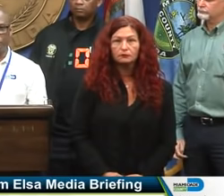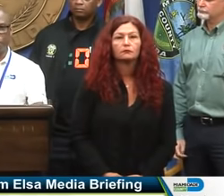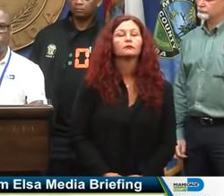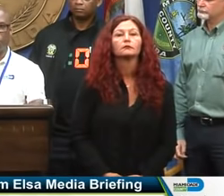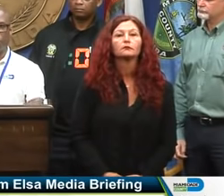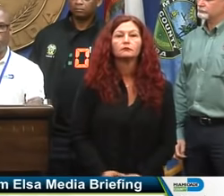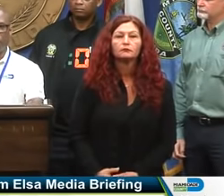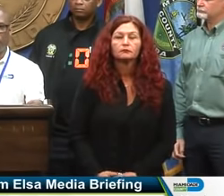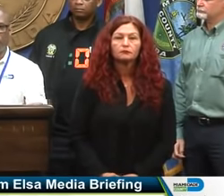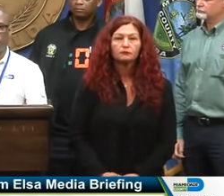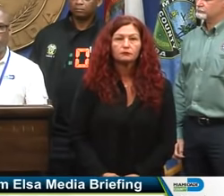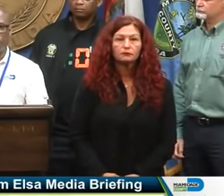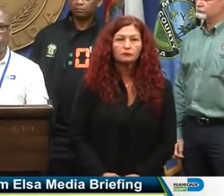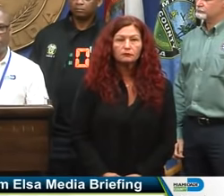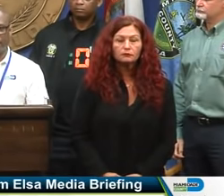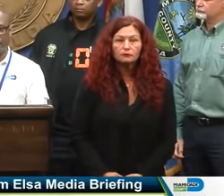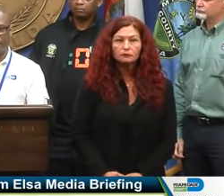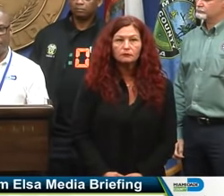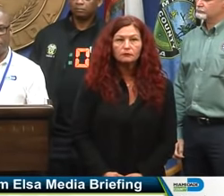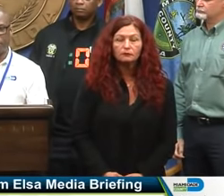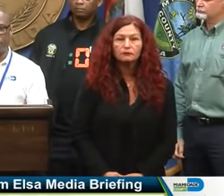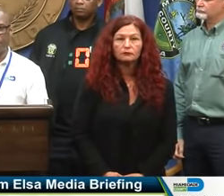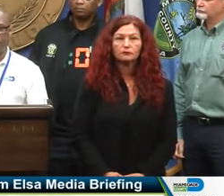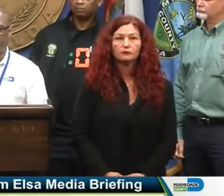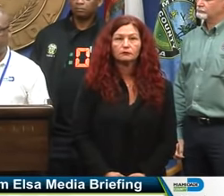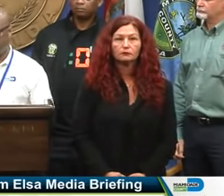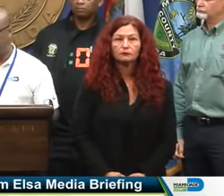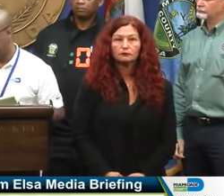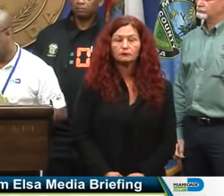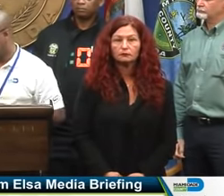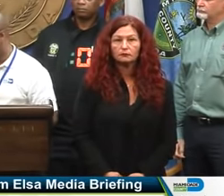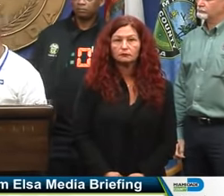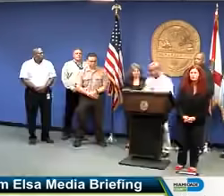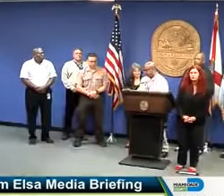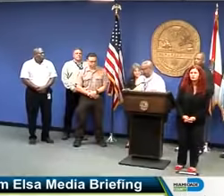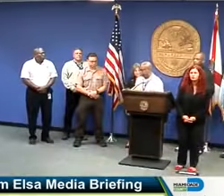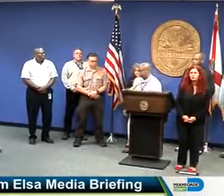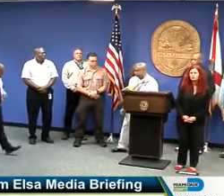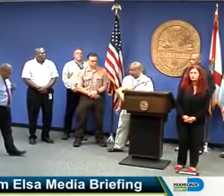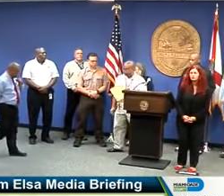ont souffert et nous sympathiser avec eux. Merci.